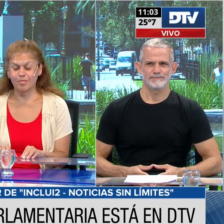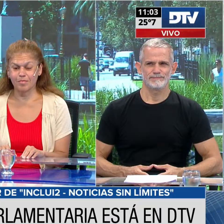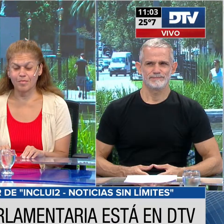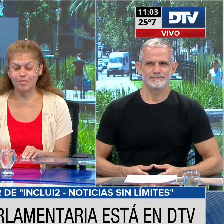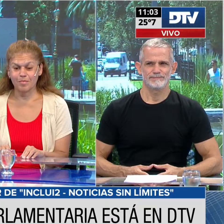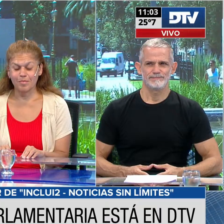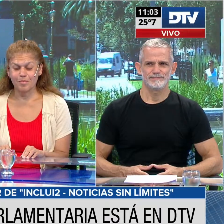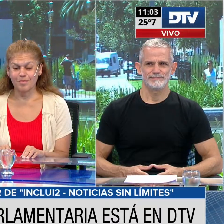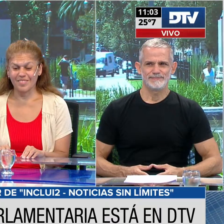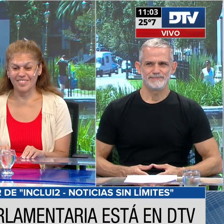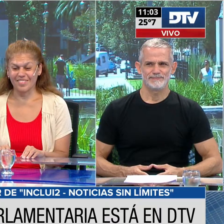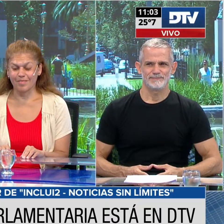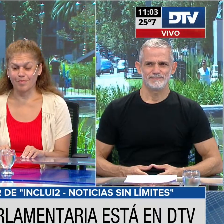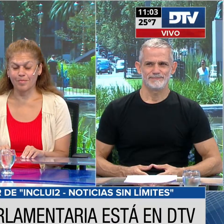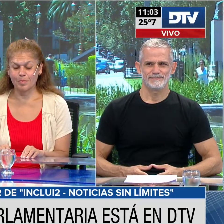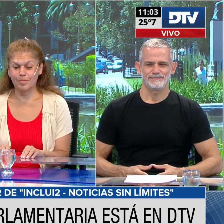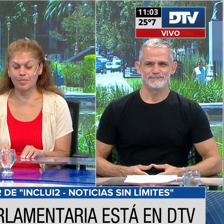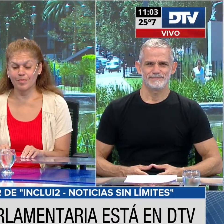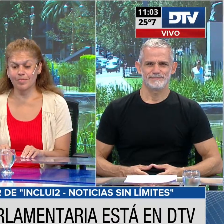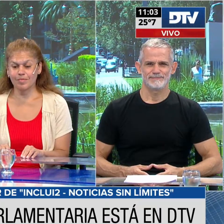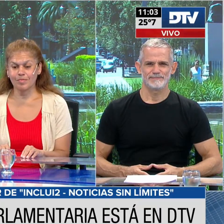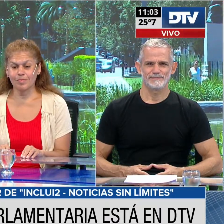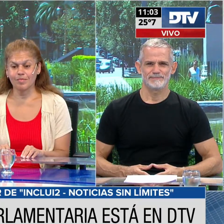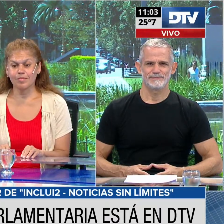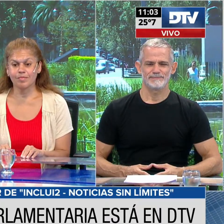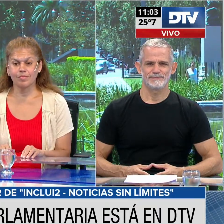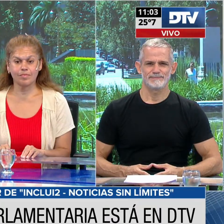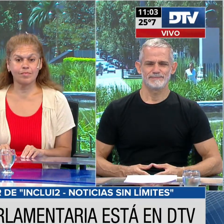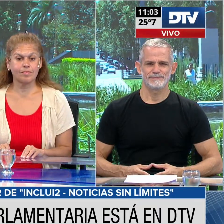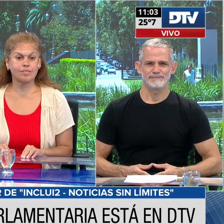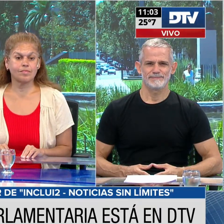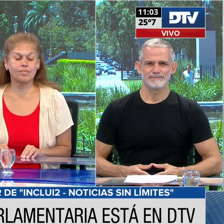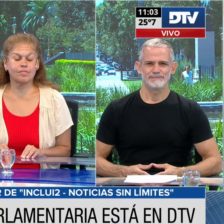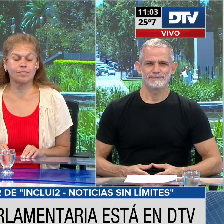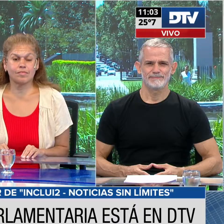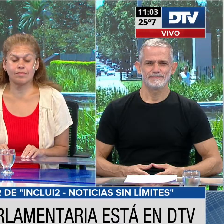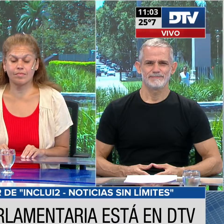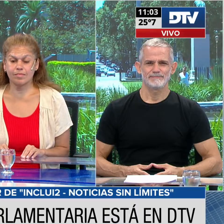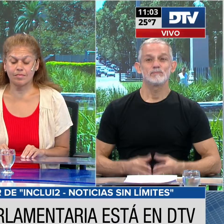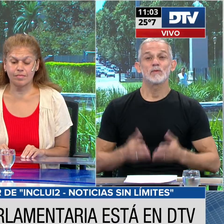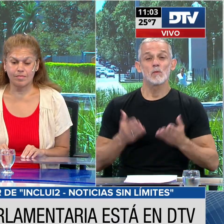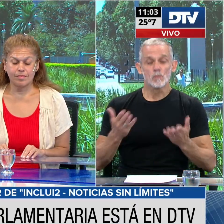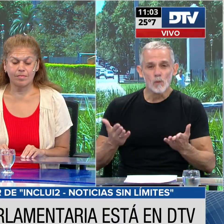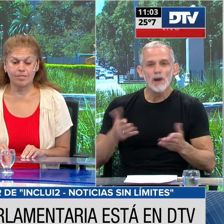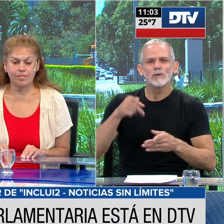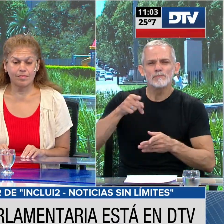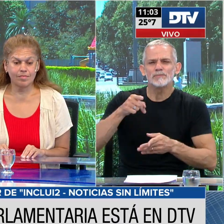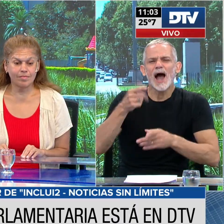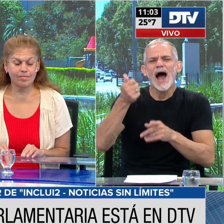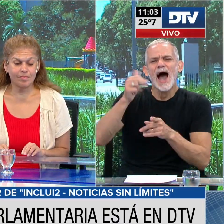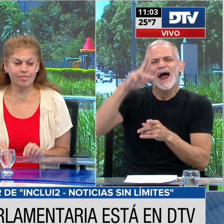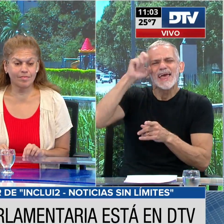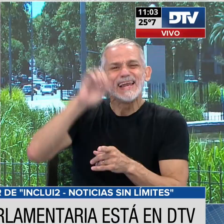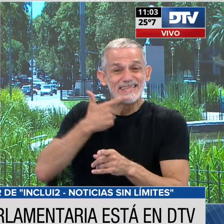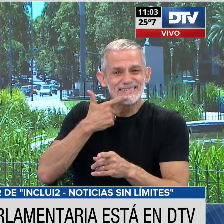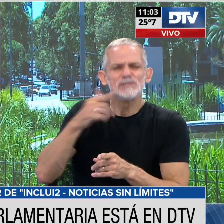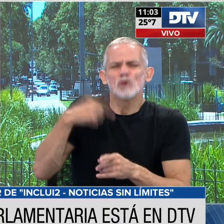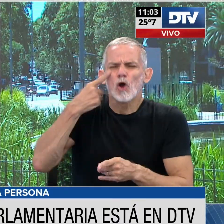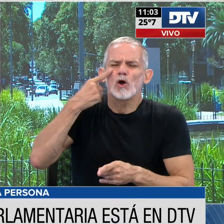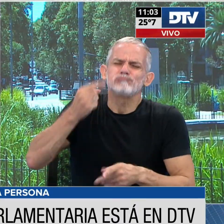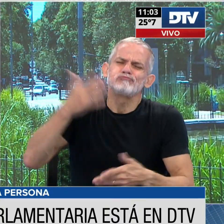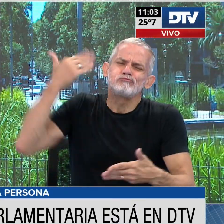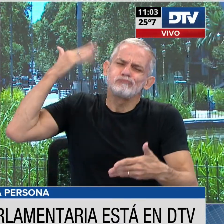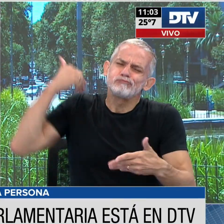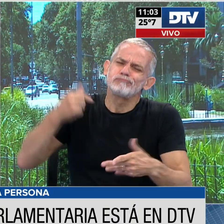está. ¿No? Bueno, porque desde el Congreso queremos dar esta información a todos los ciudadanos. Bueno, Aleris, yo te conozco desde hace